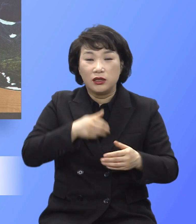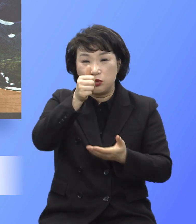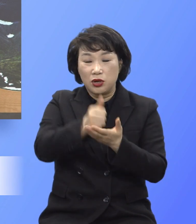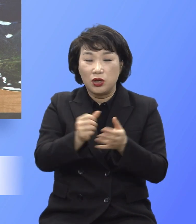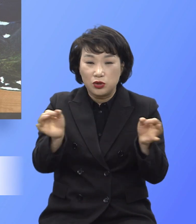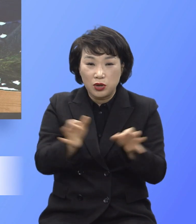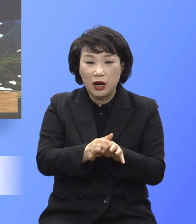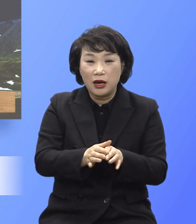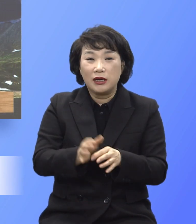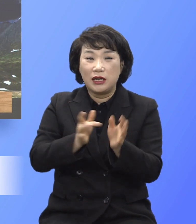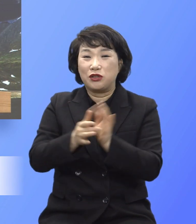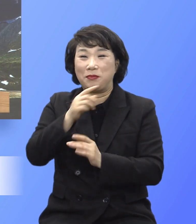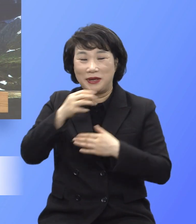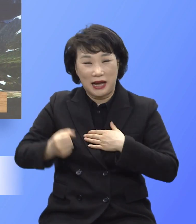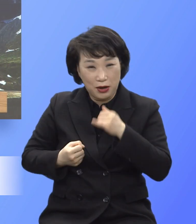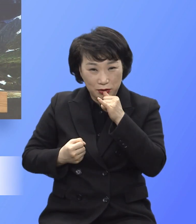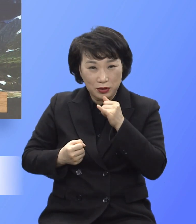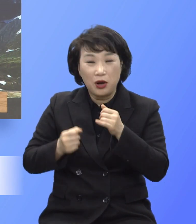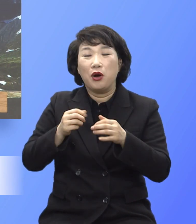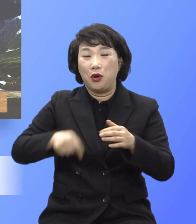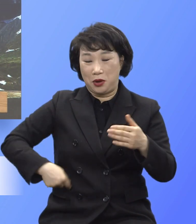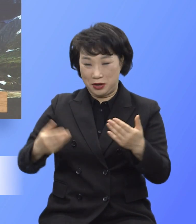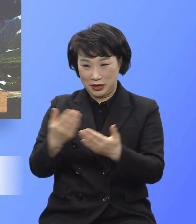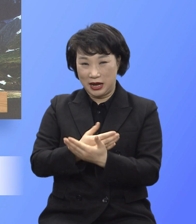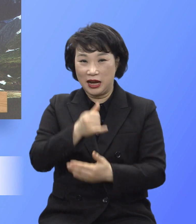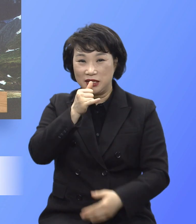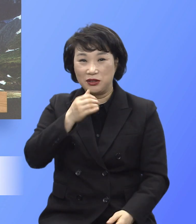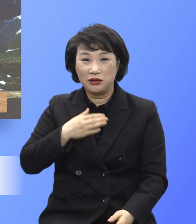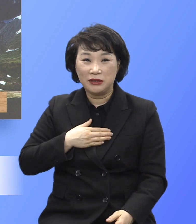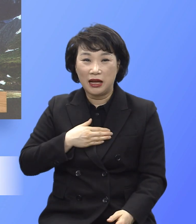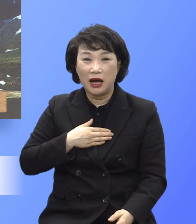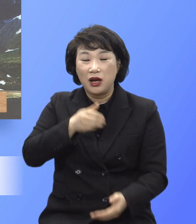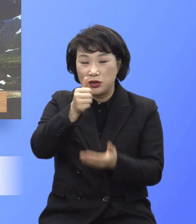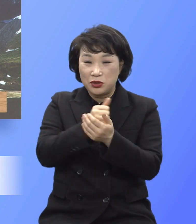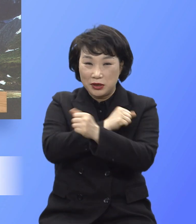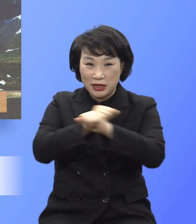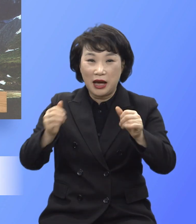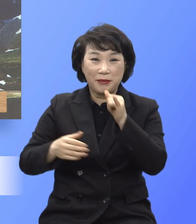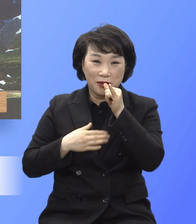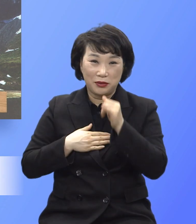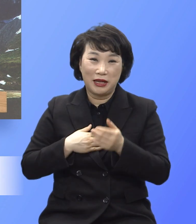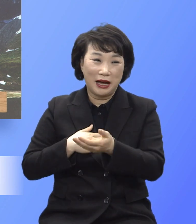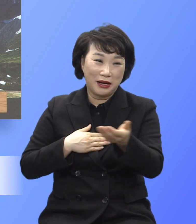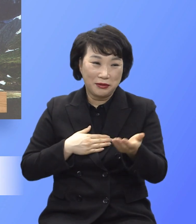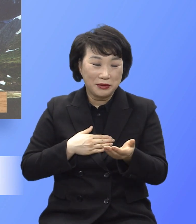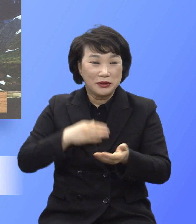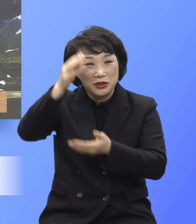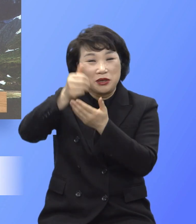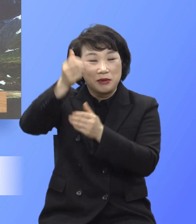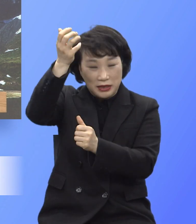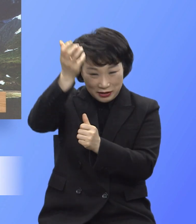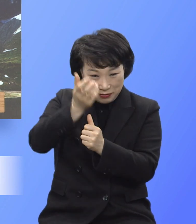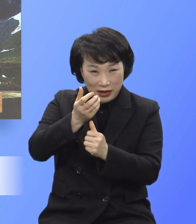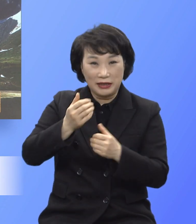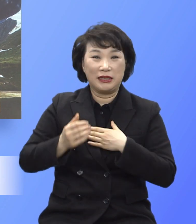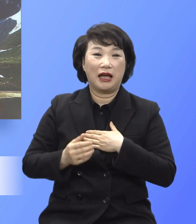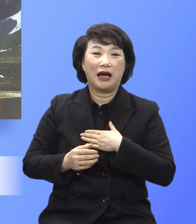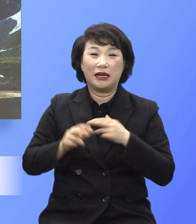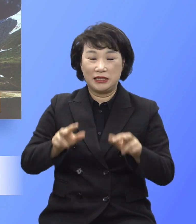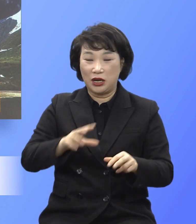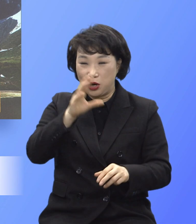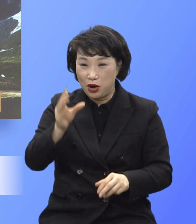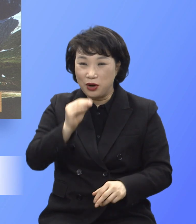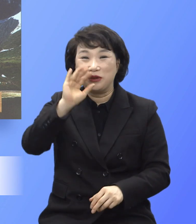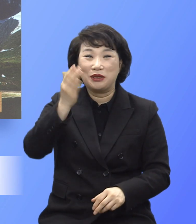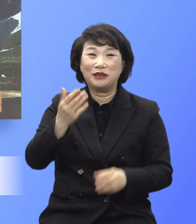예수 피가 있고 그 속에 회개가 있고 내가 제사함이 있고 성령이 임해서 내가